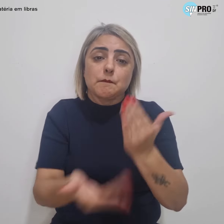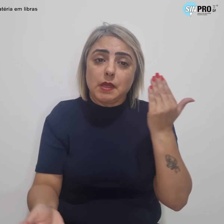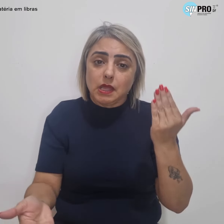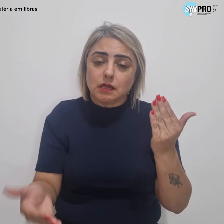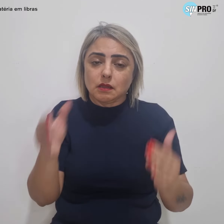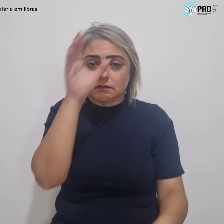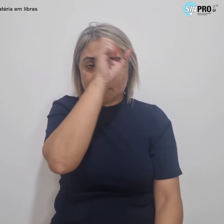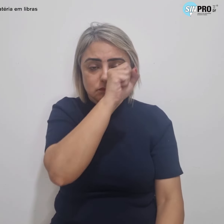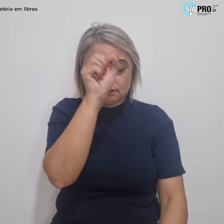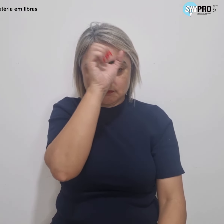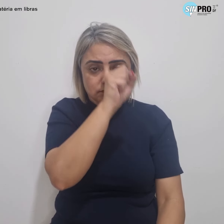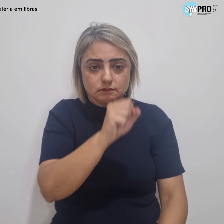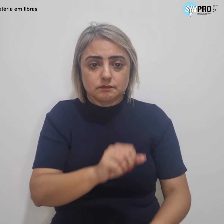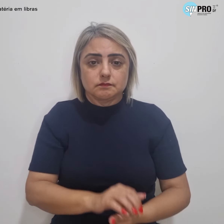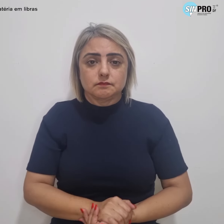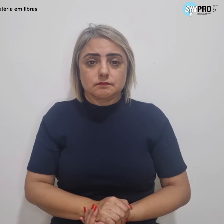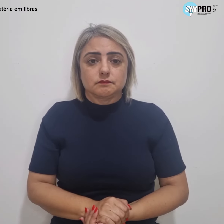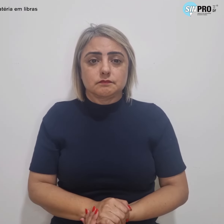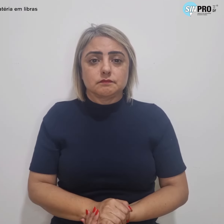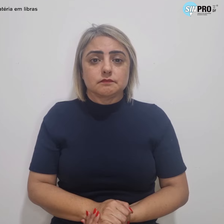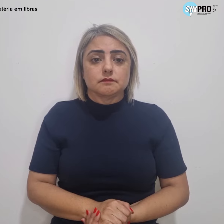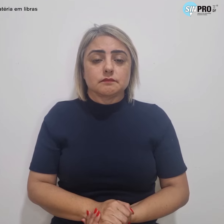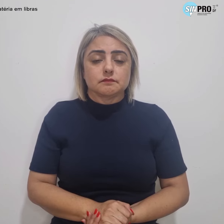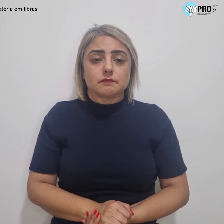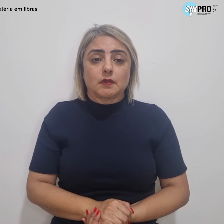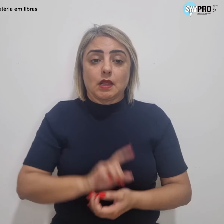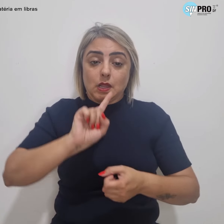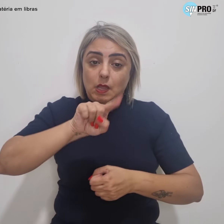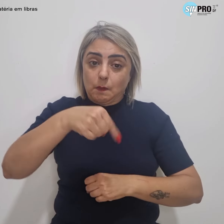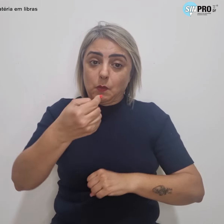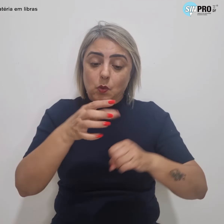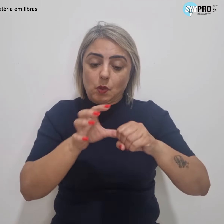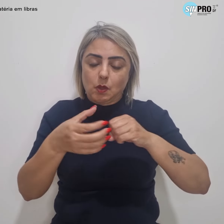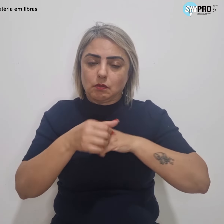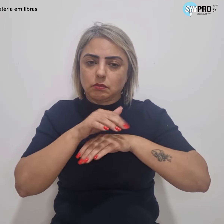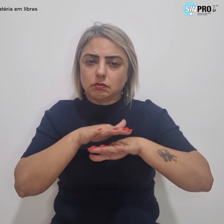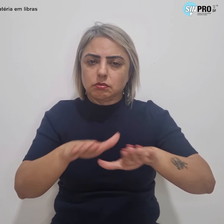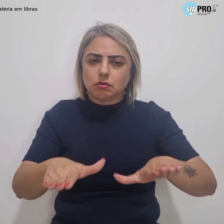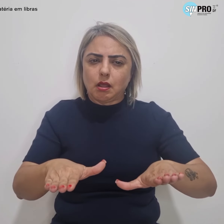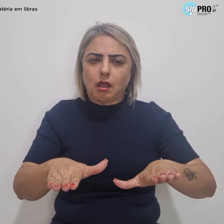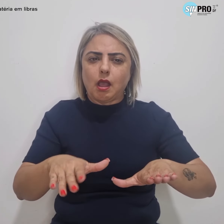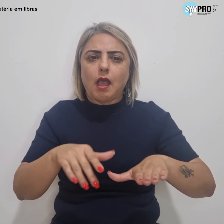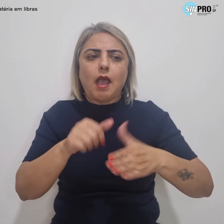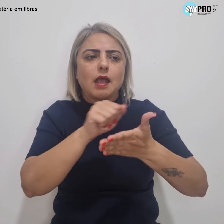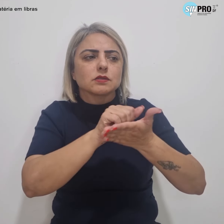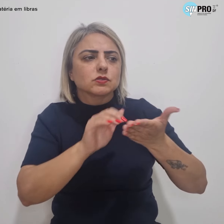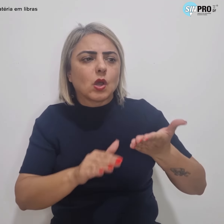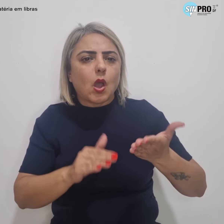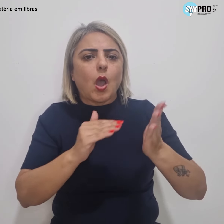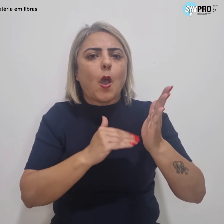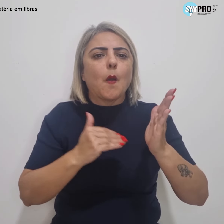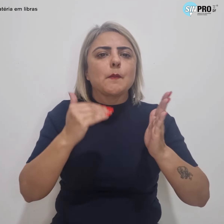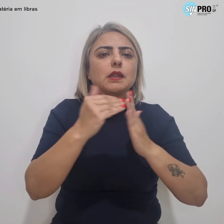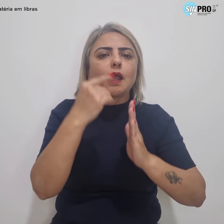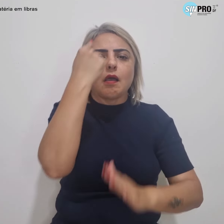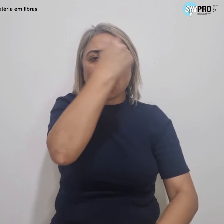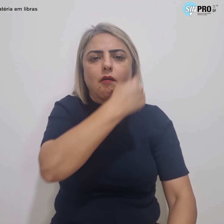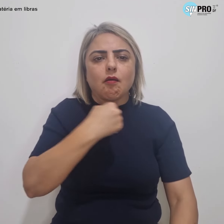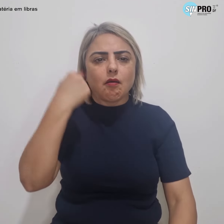aprendizagem. No pós-pandemia, medidas como aumentar a carga horária e